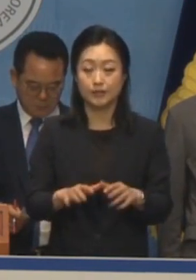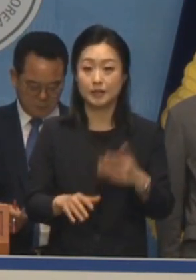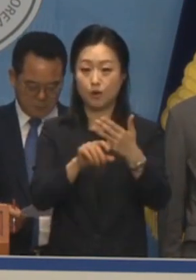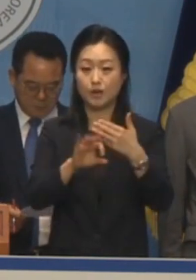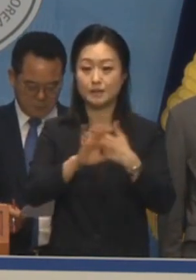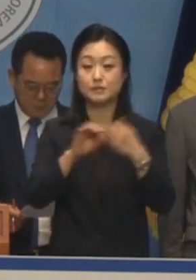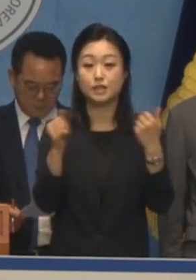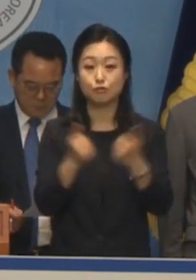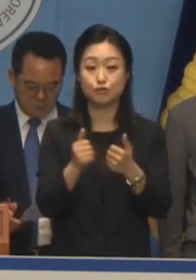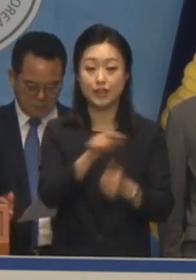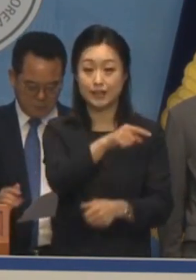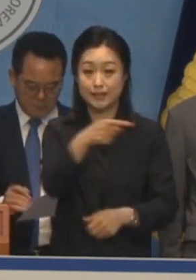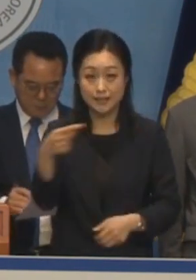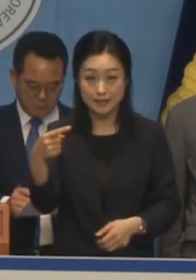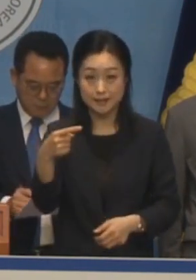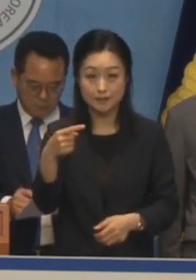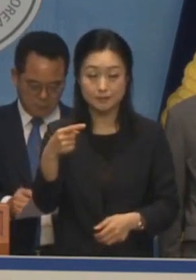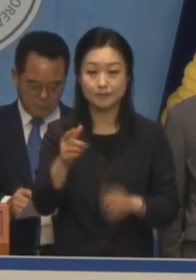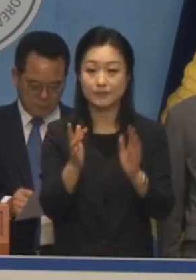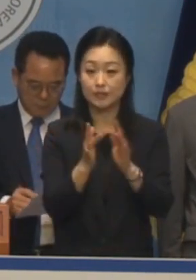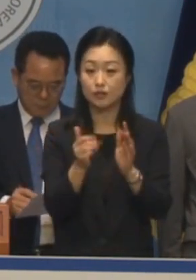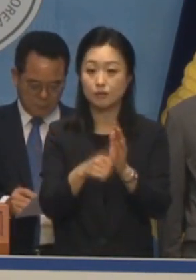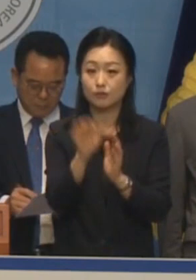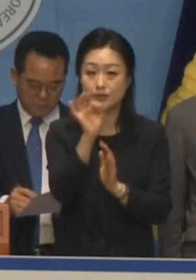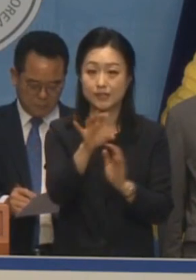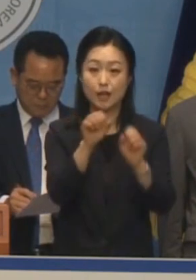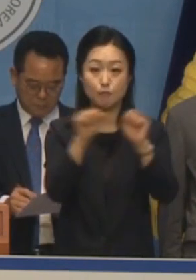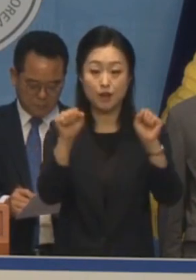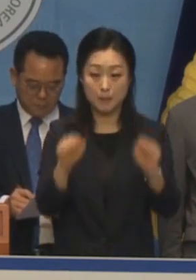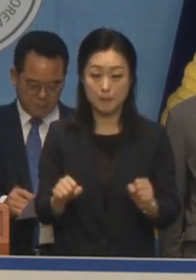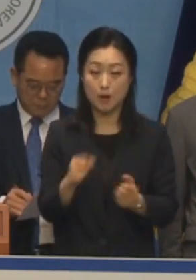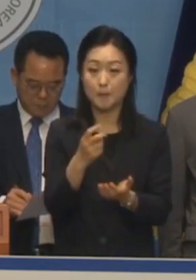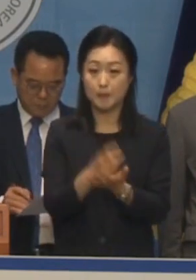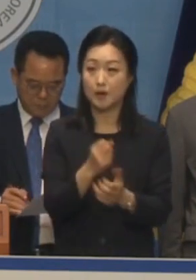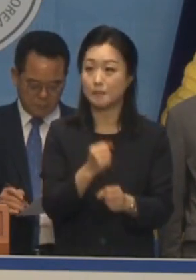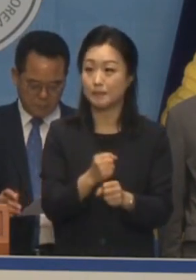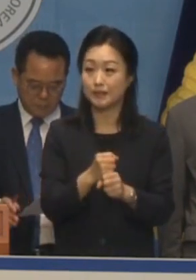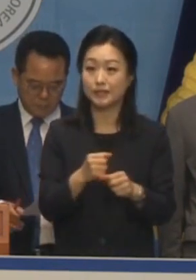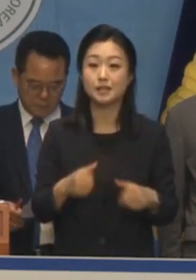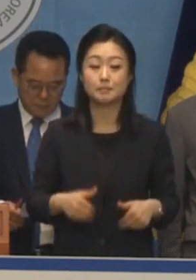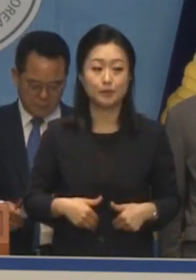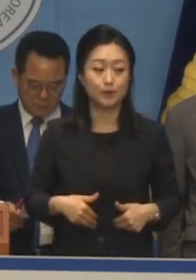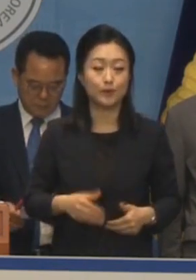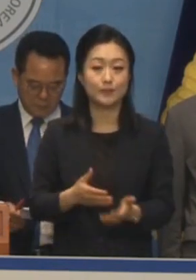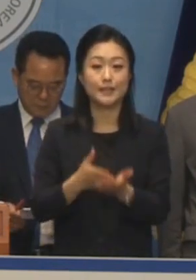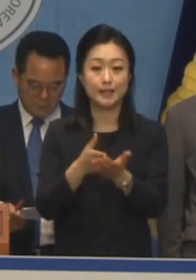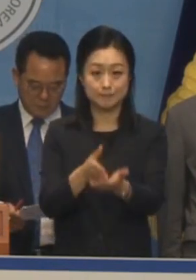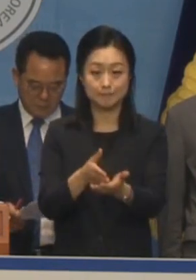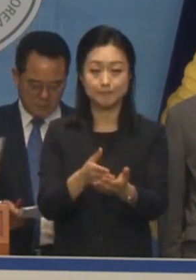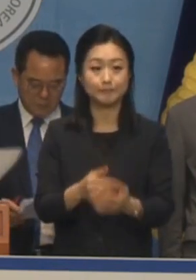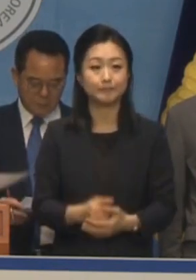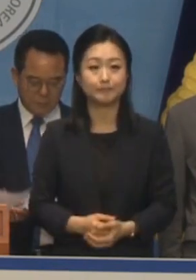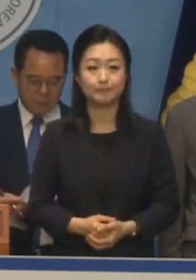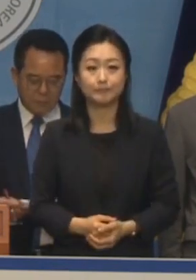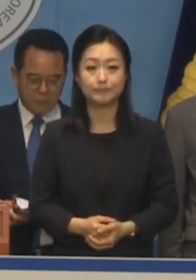8월 임시국회 과제로 온라인 플랫폼 제정을 촉구하는 기자회견을 진행하게